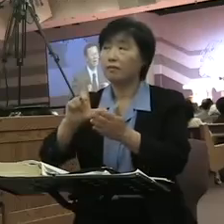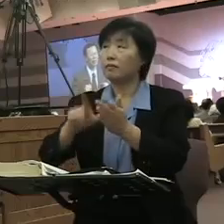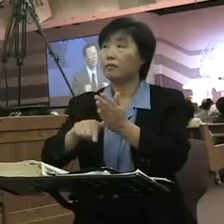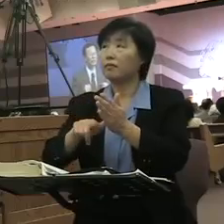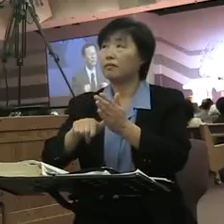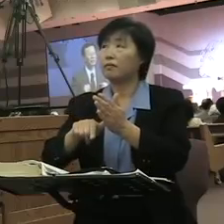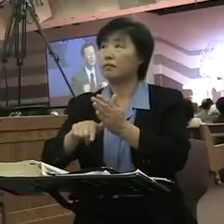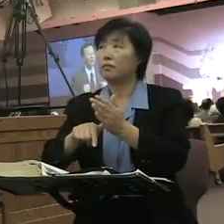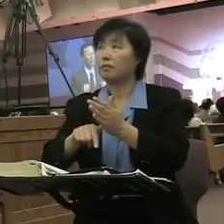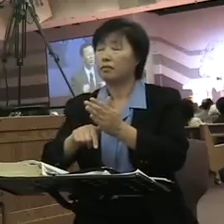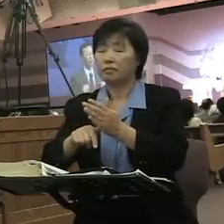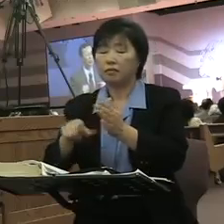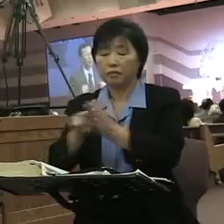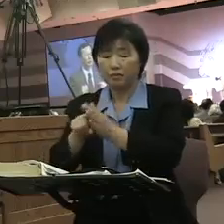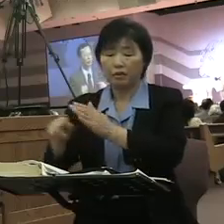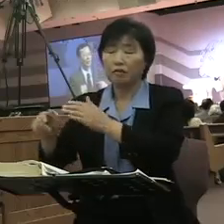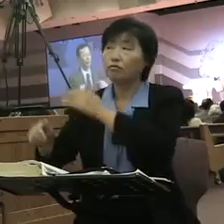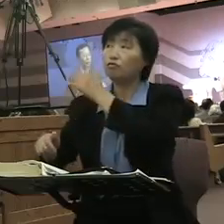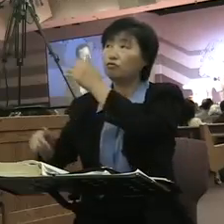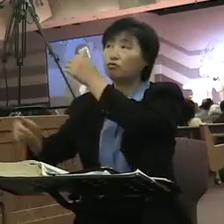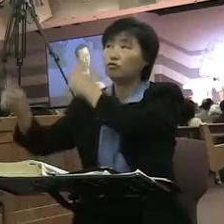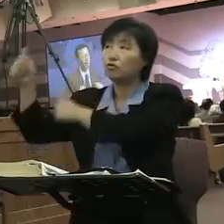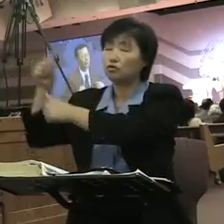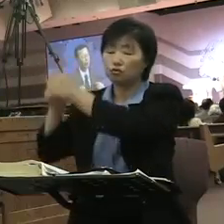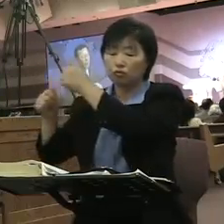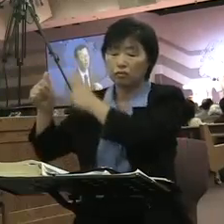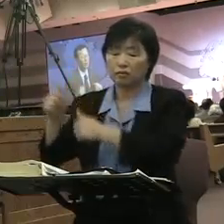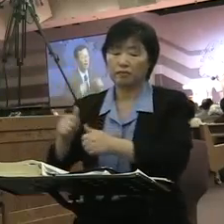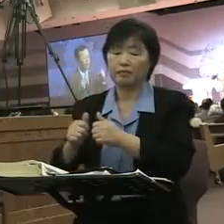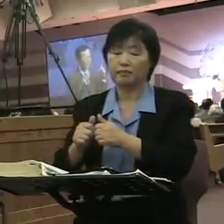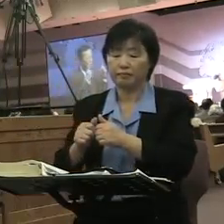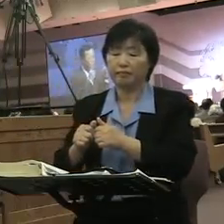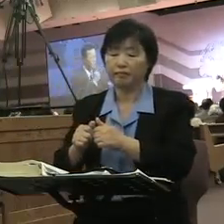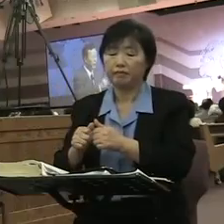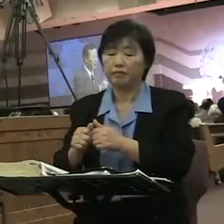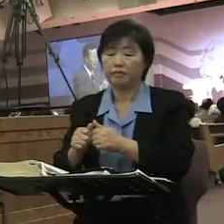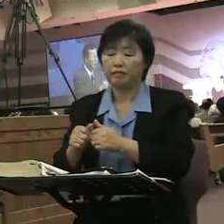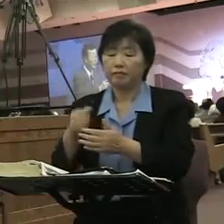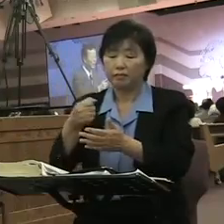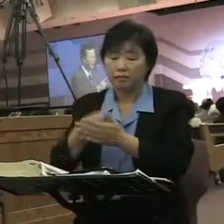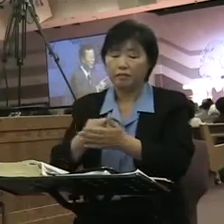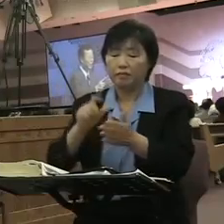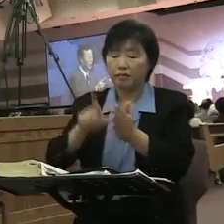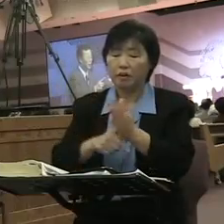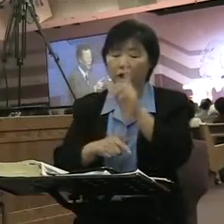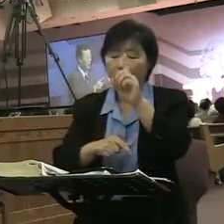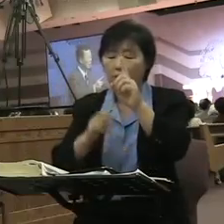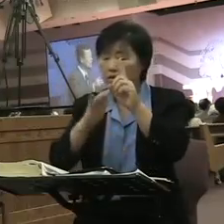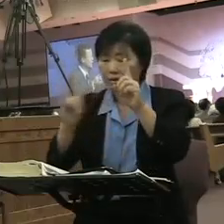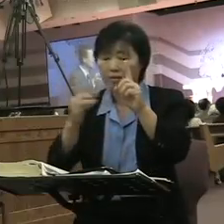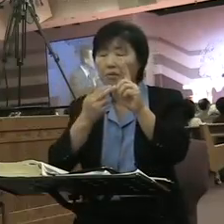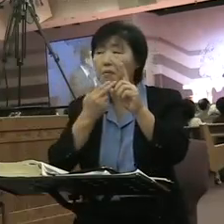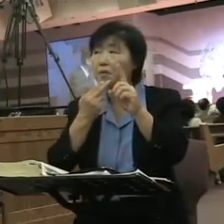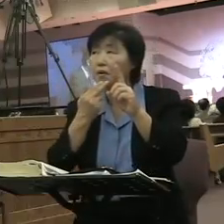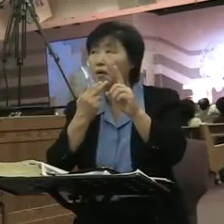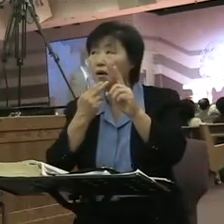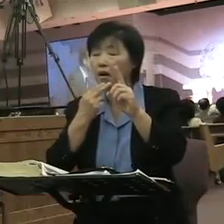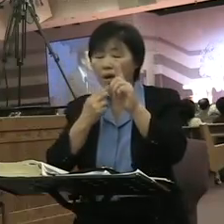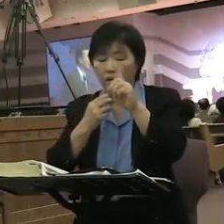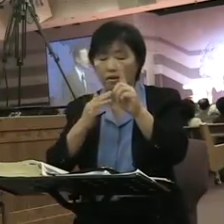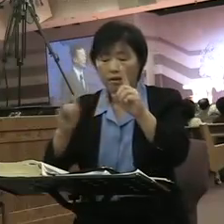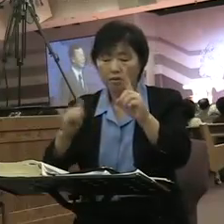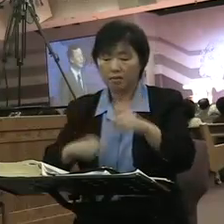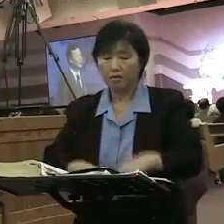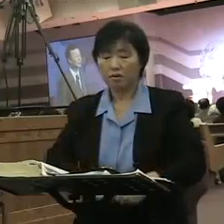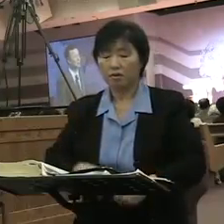믿음의 조상이라고 하죠. 결정적인 순간에 넘어지고 마는 존재인 한 명도 없다. 한 명의 의인이 없다는